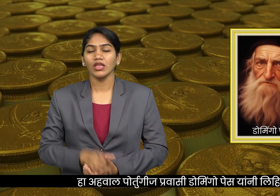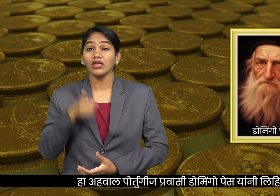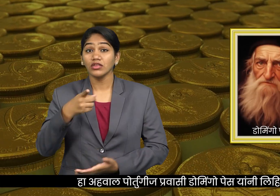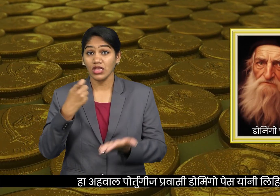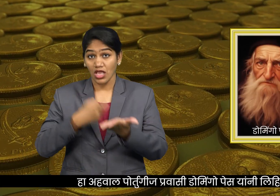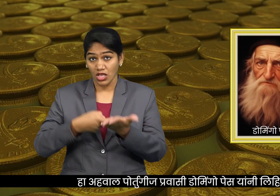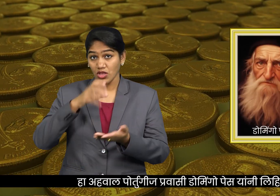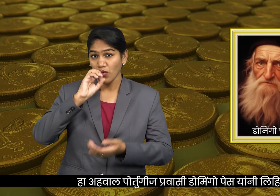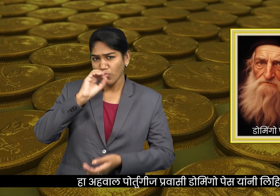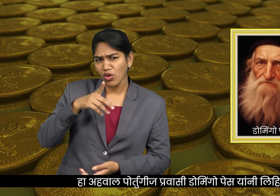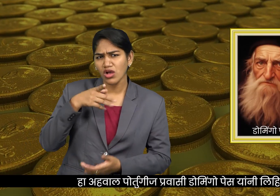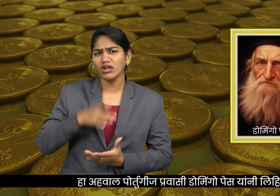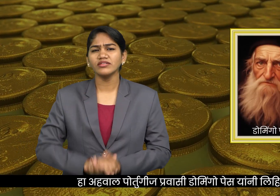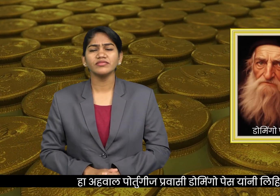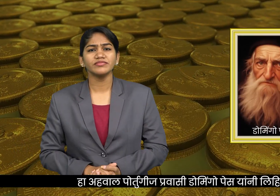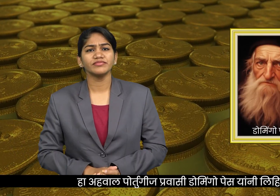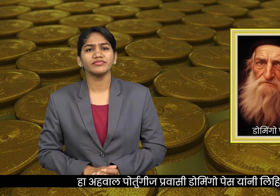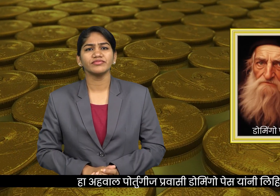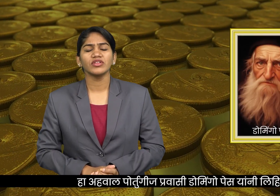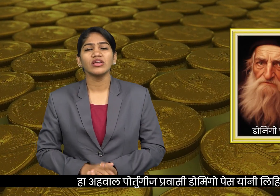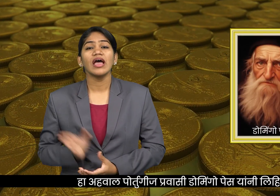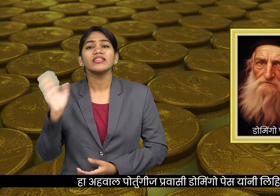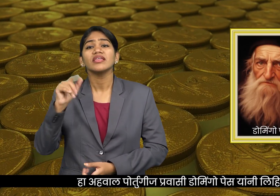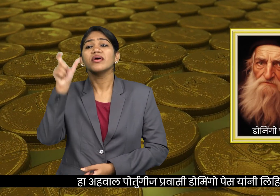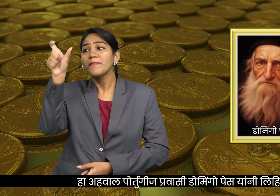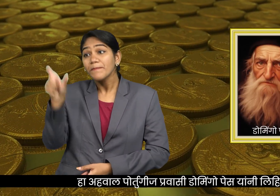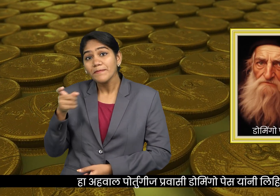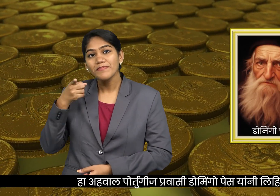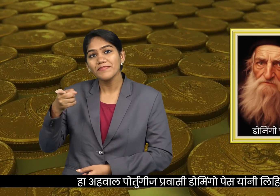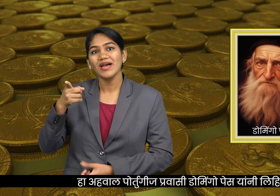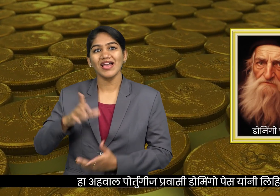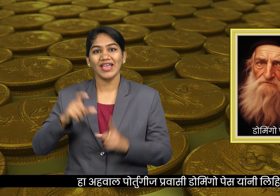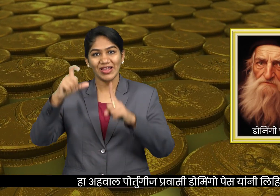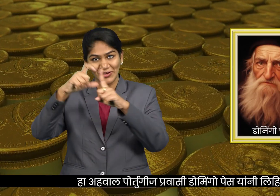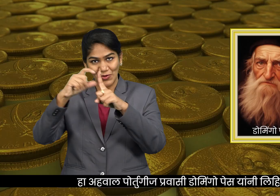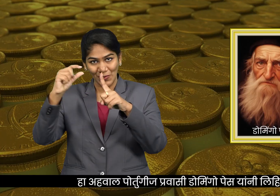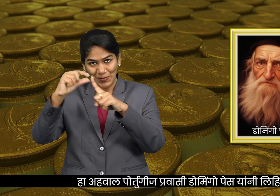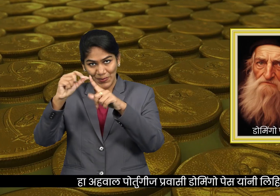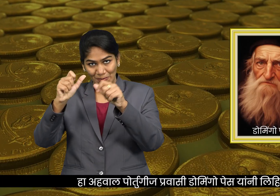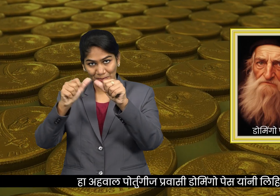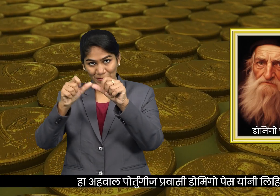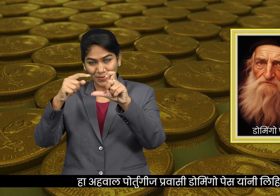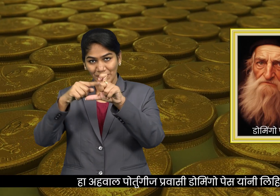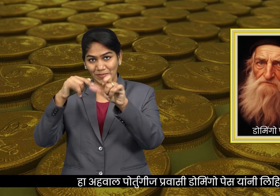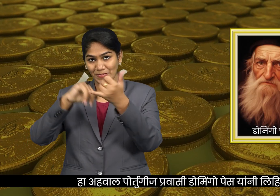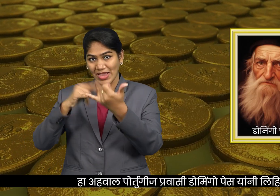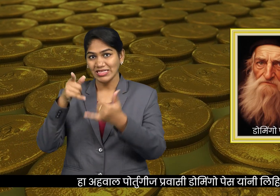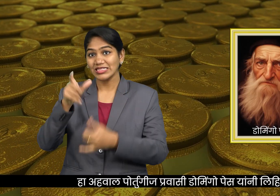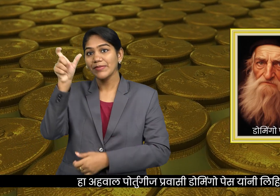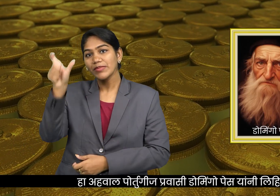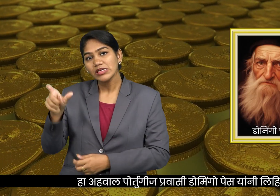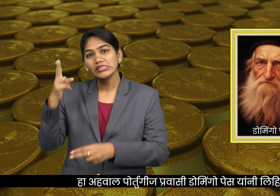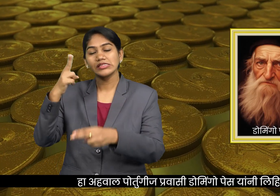हा अहवाल पोर्तुगीज प्रवासी डोमिंगो पेस यांनी लिहिला आहे.